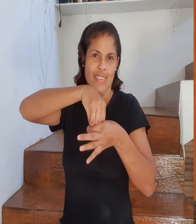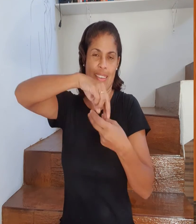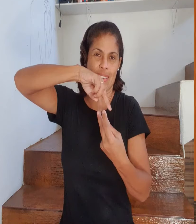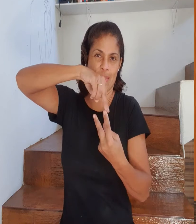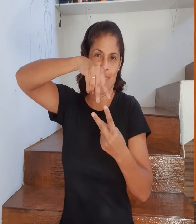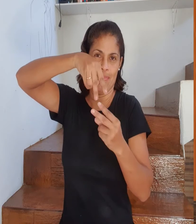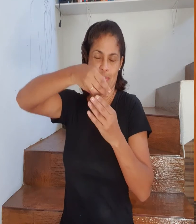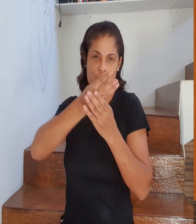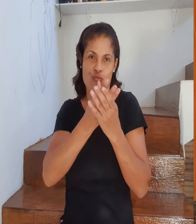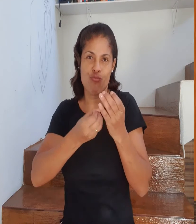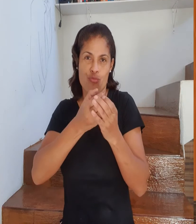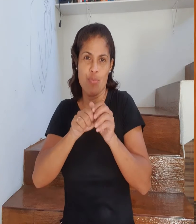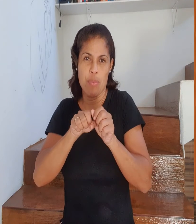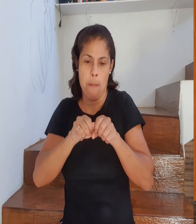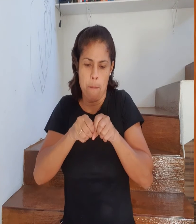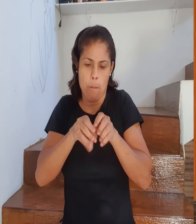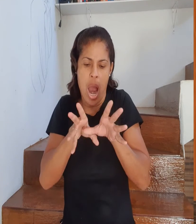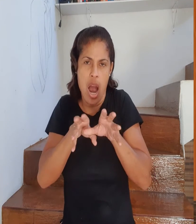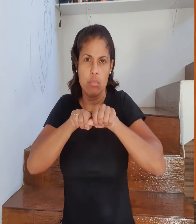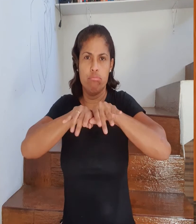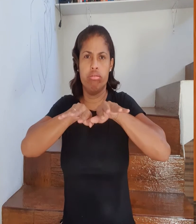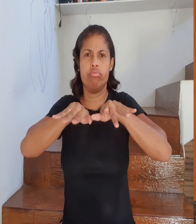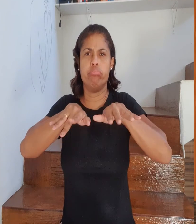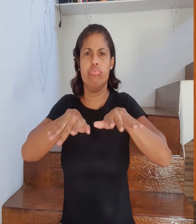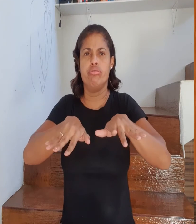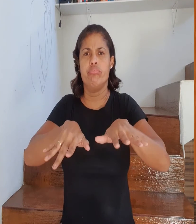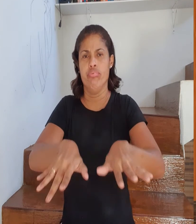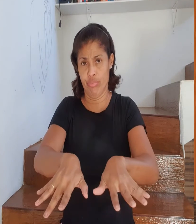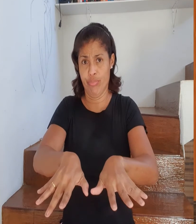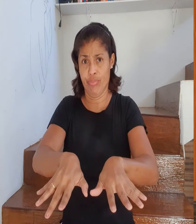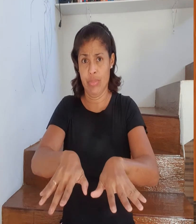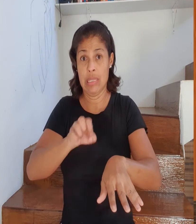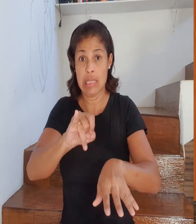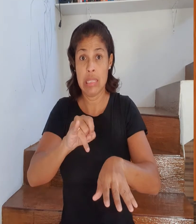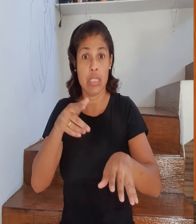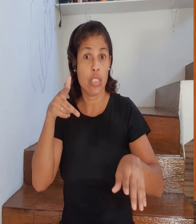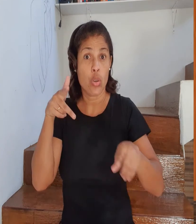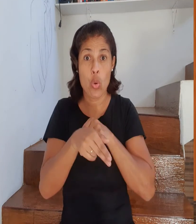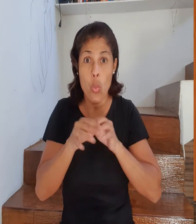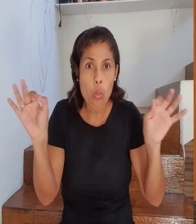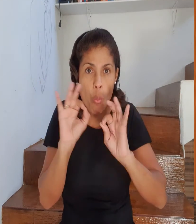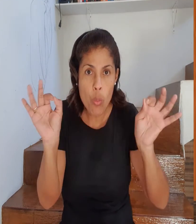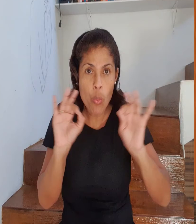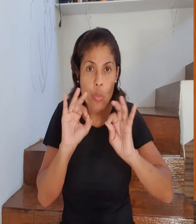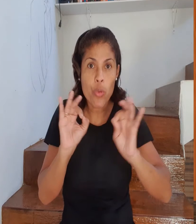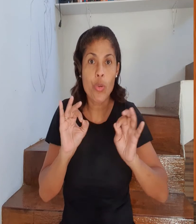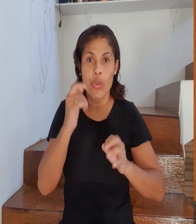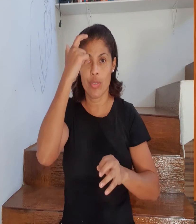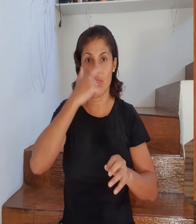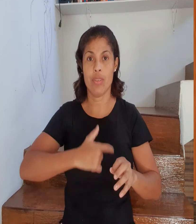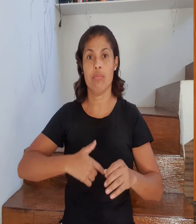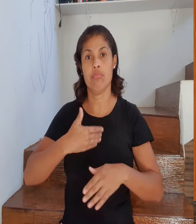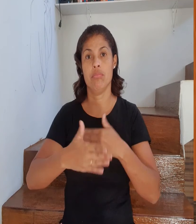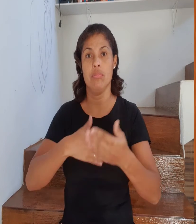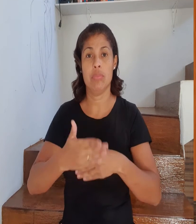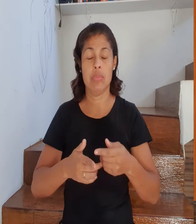sua replicação e formação de milhares de partículas infectantes. Se o processo não for paralisado,